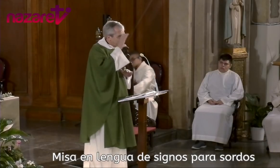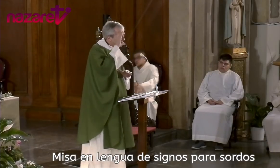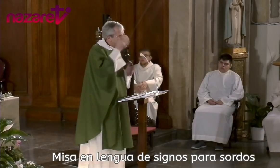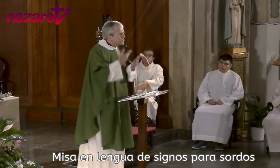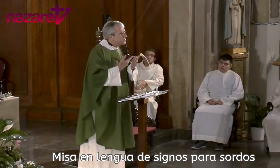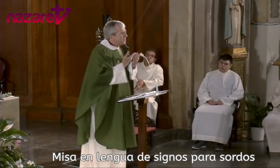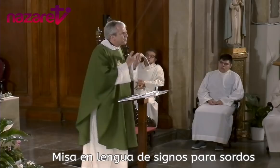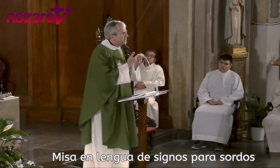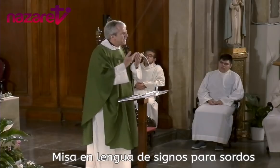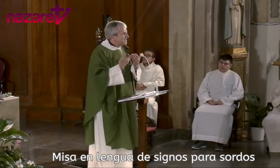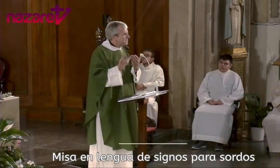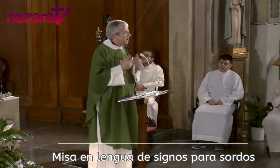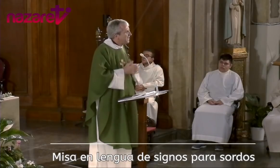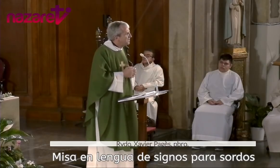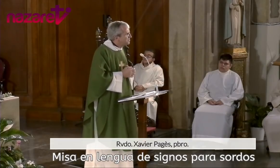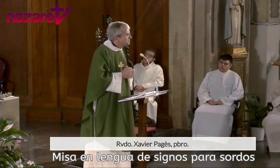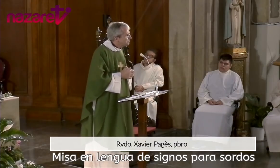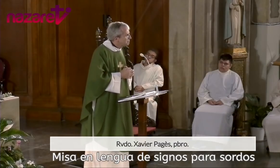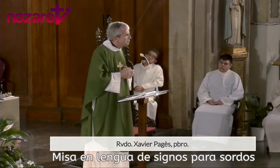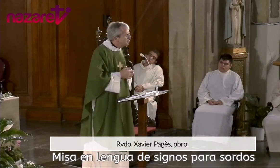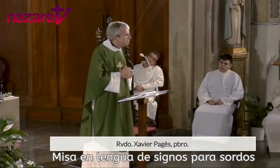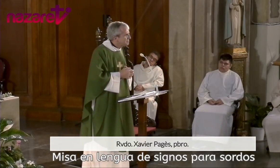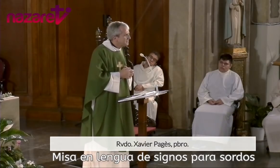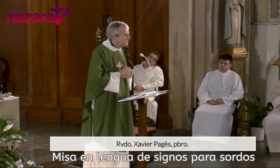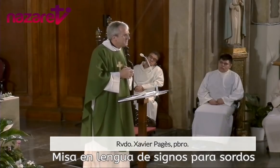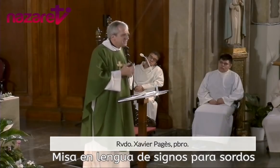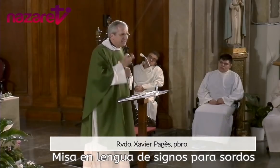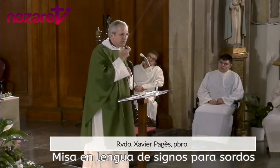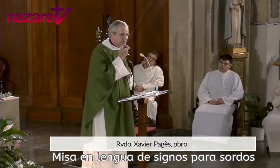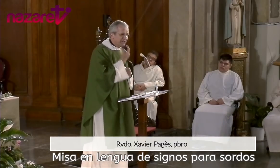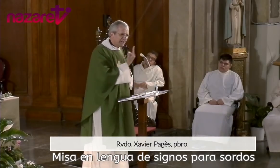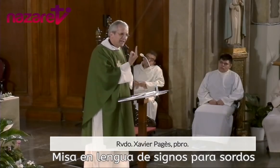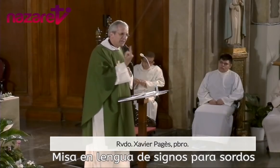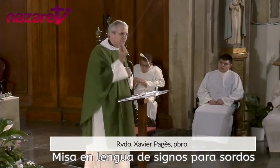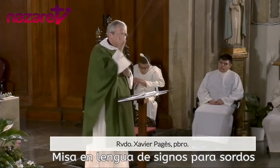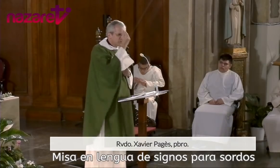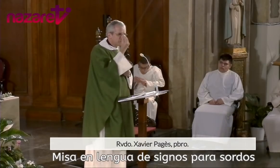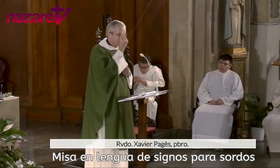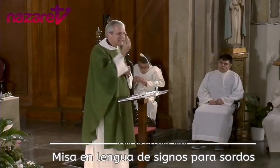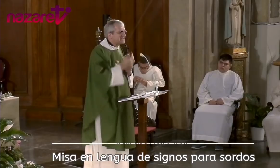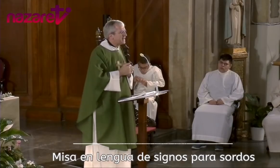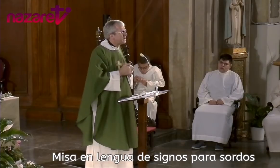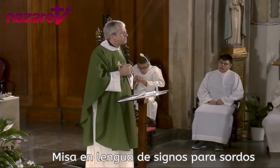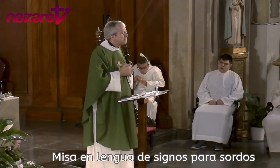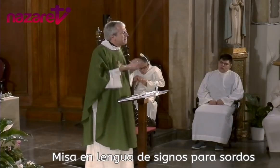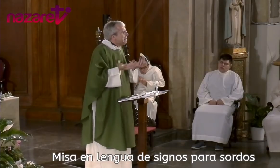Hemos escuchado este Evangelio y me gustaría que cada uno de nosotros pensara: